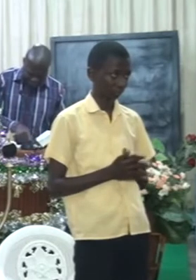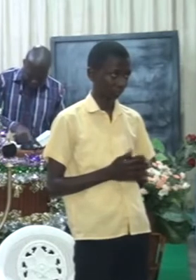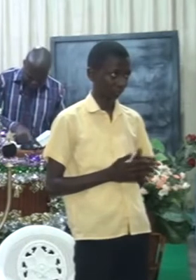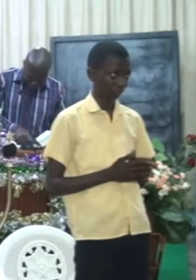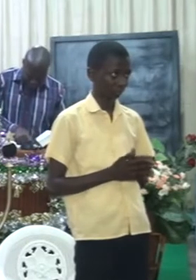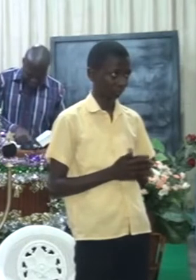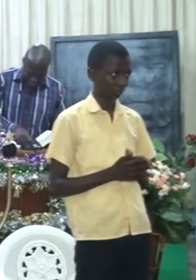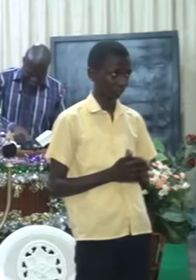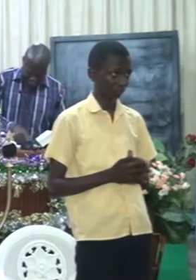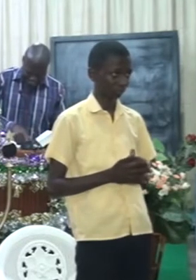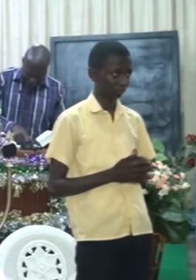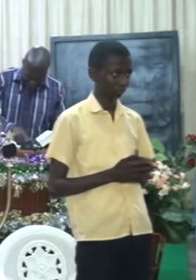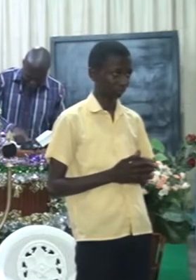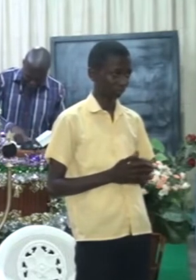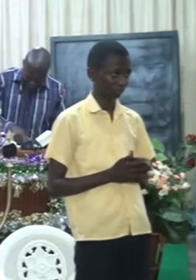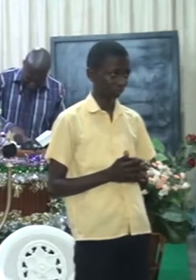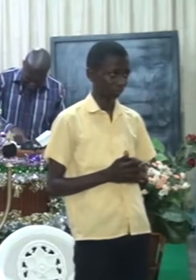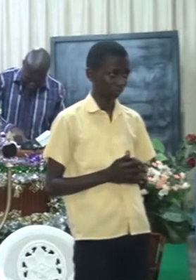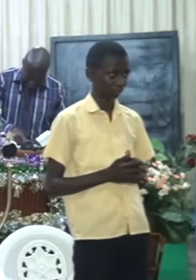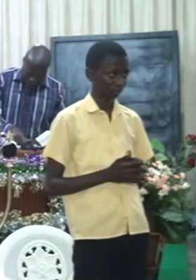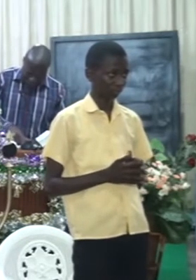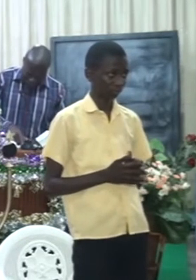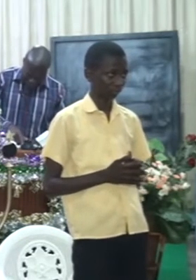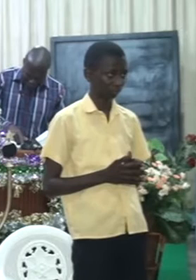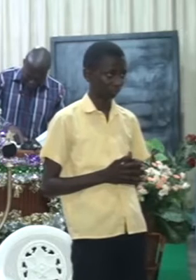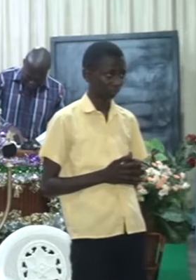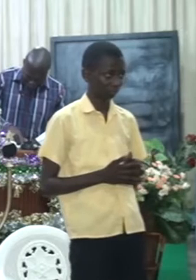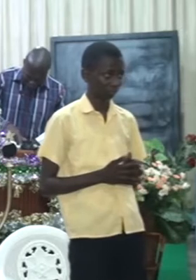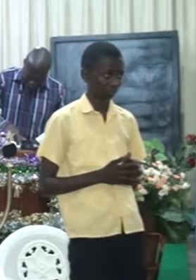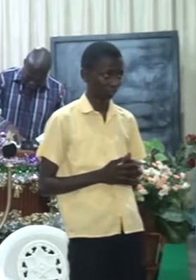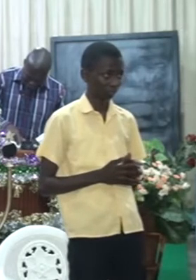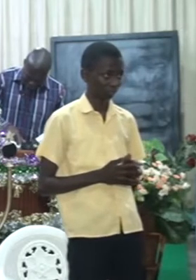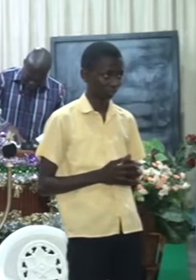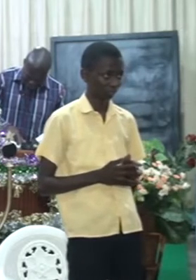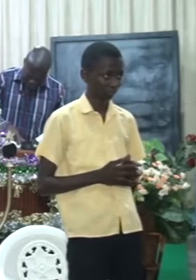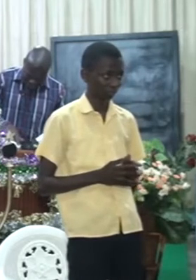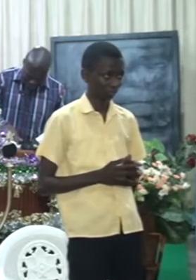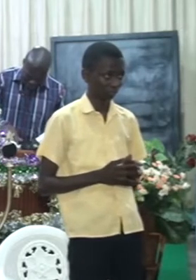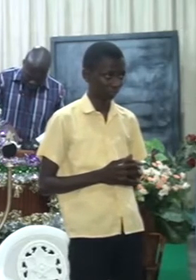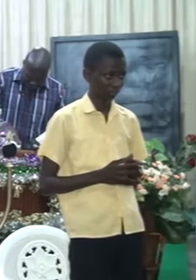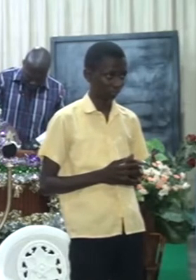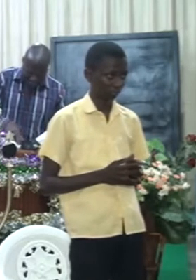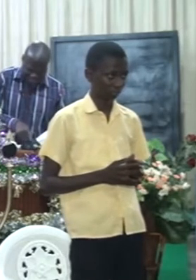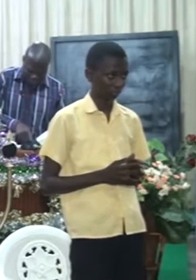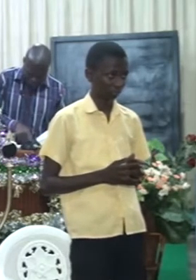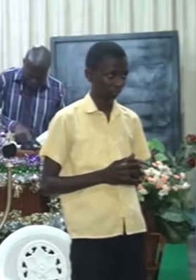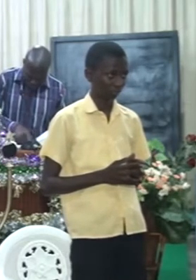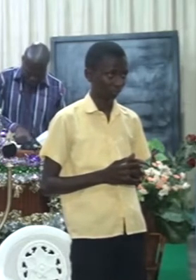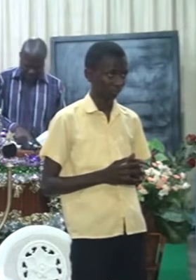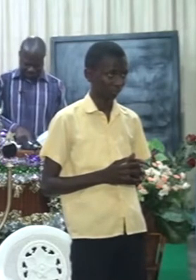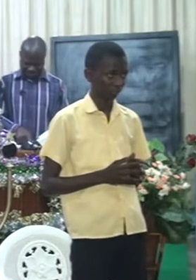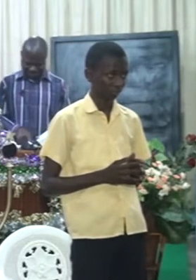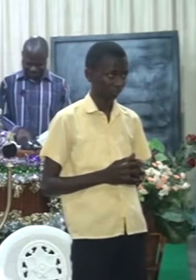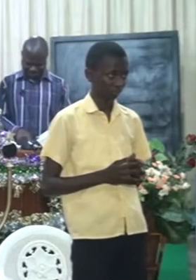ya kuzidi na zawadi ya haki watatawala katika uzima kwa yule mmoja Yesu